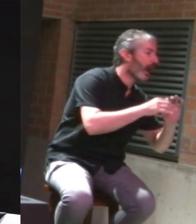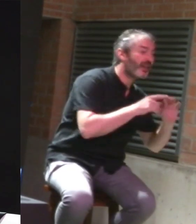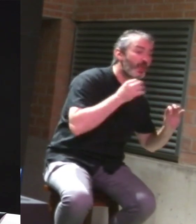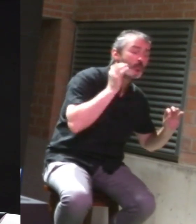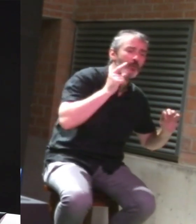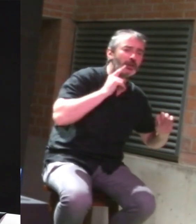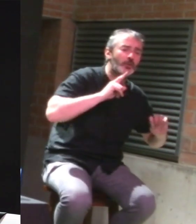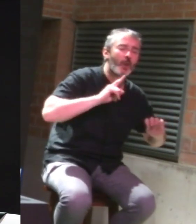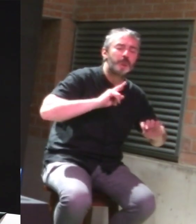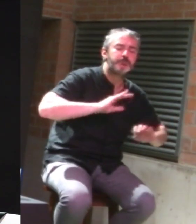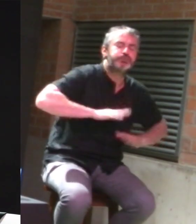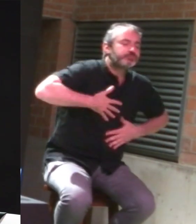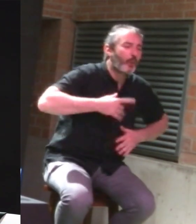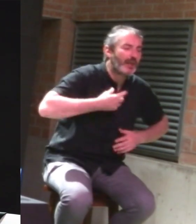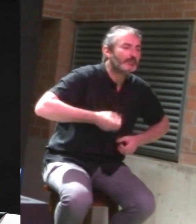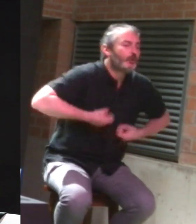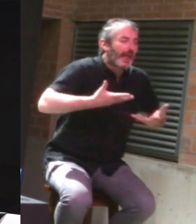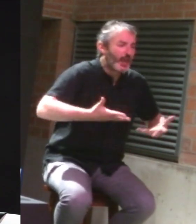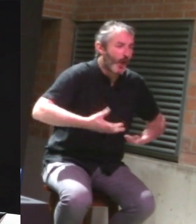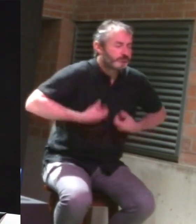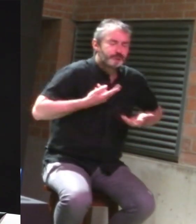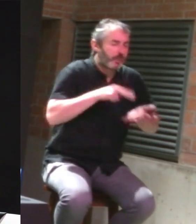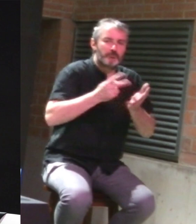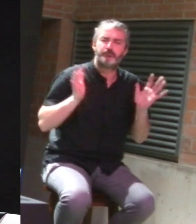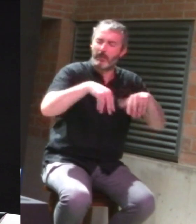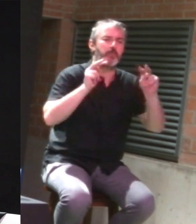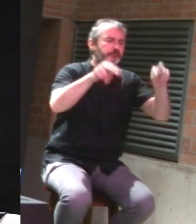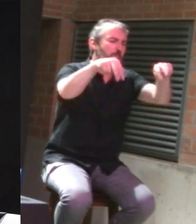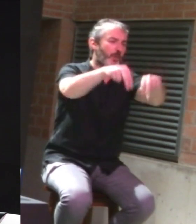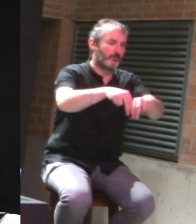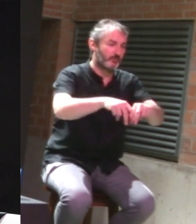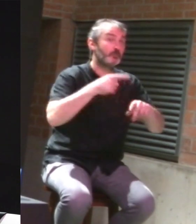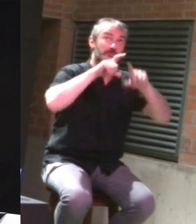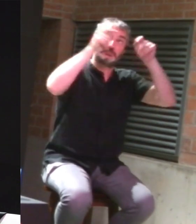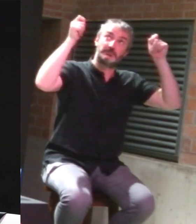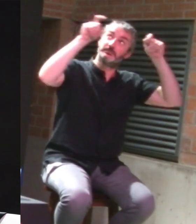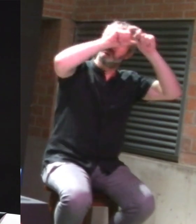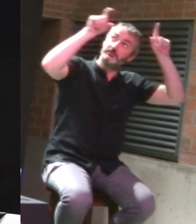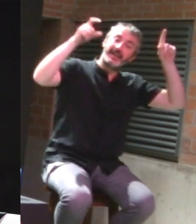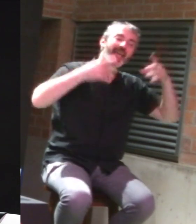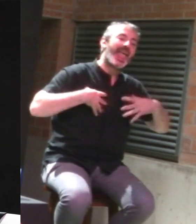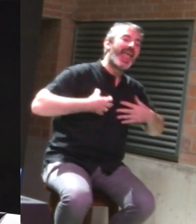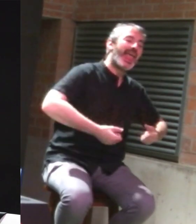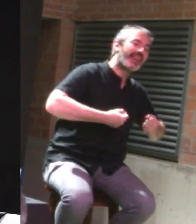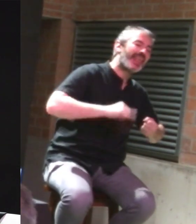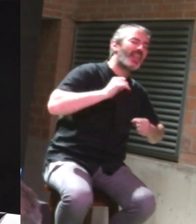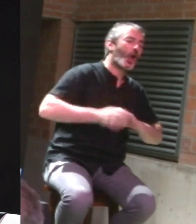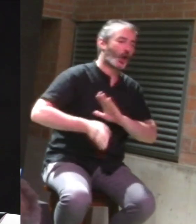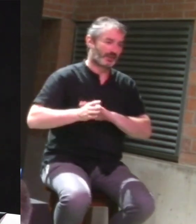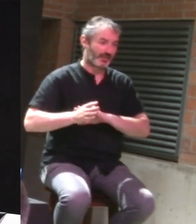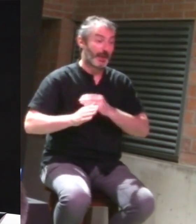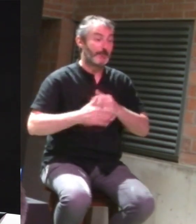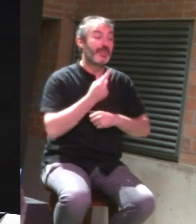de les dones, per mi, té molt de valor. I com us dic, feien el crit d'energia i constància, començarà